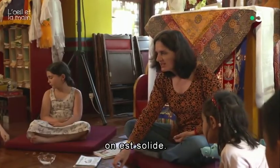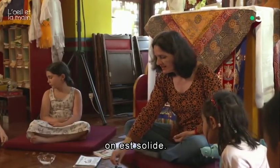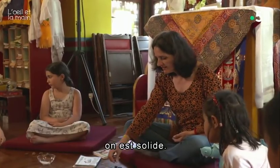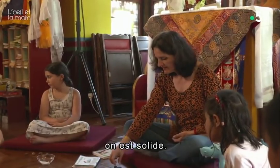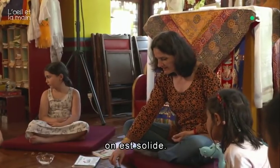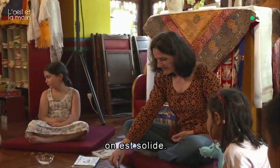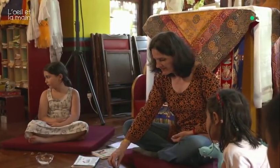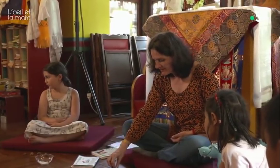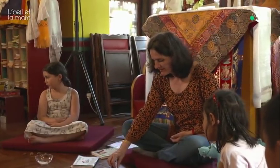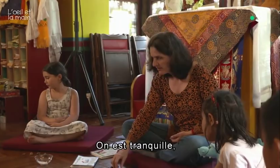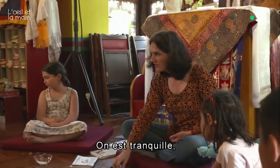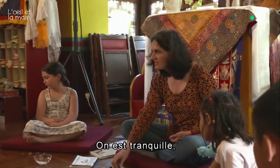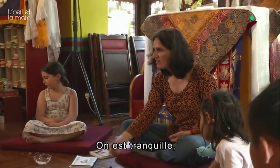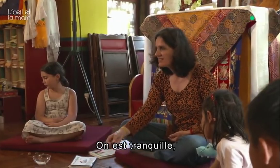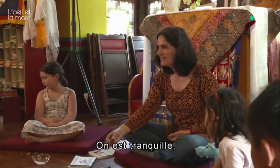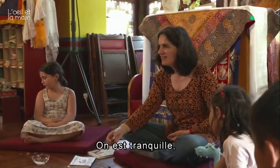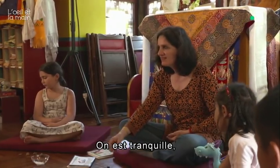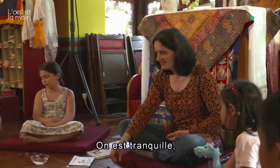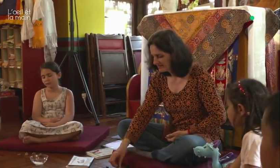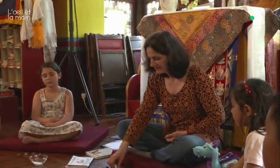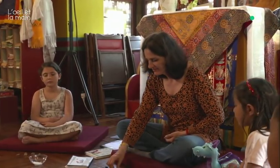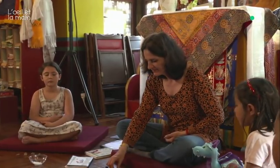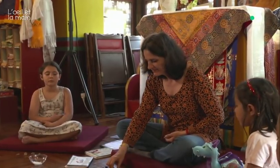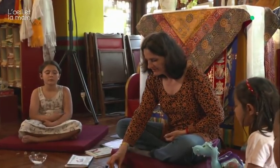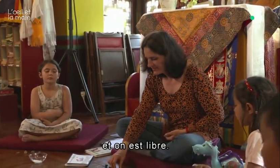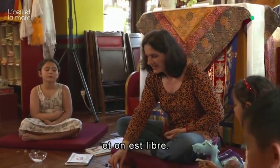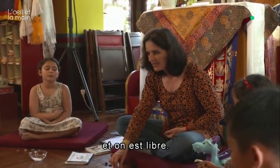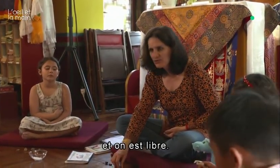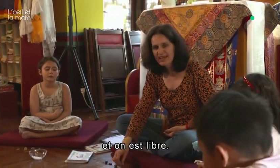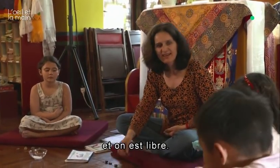solide, on est tranquille et on est